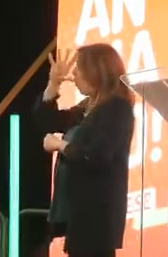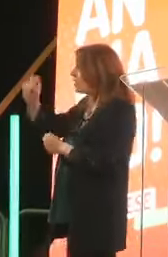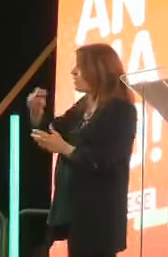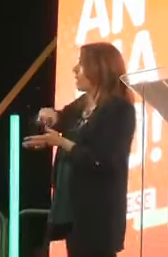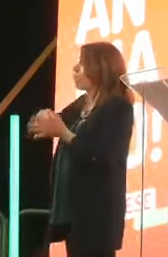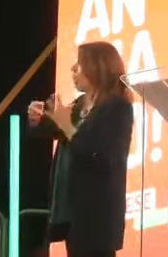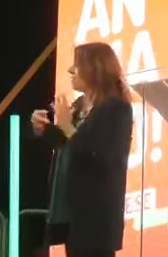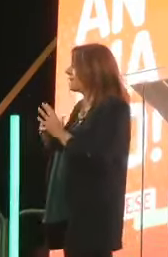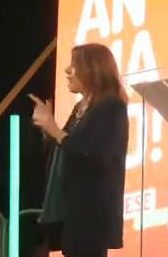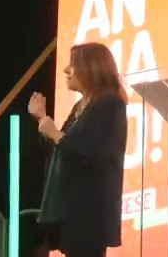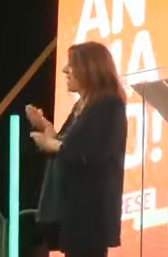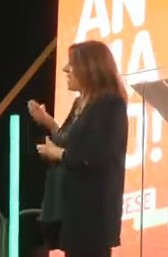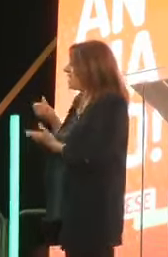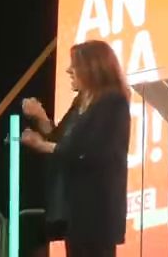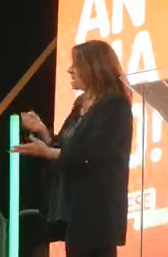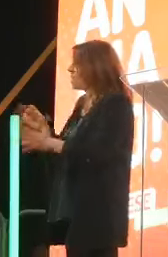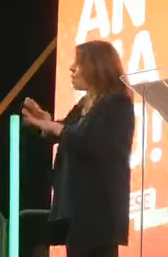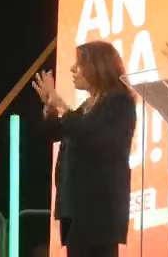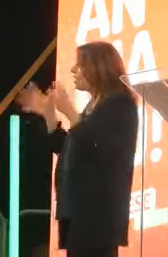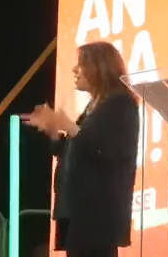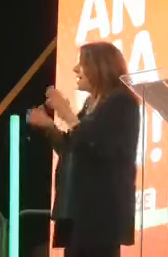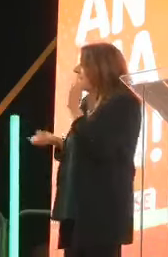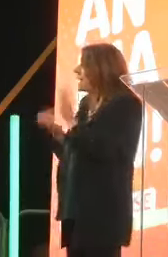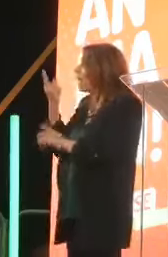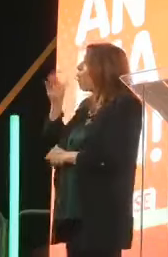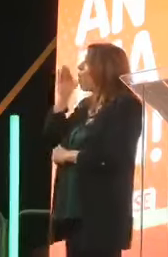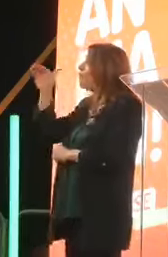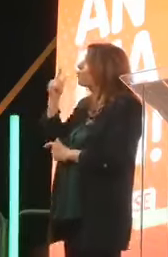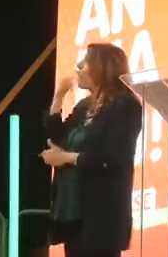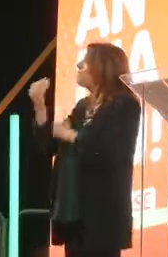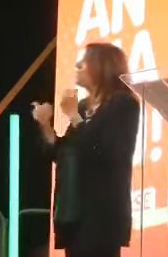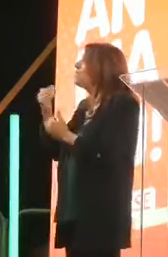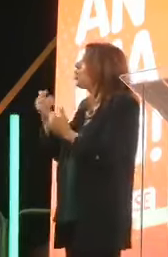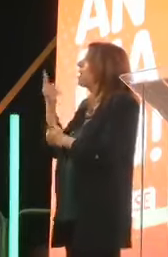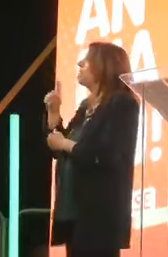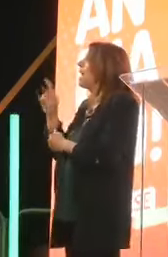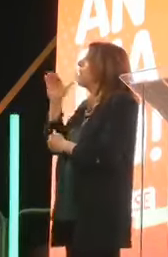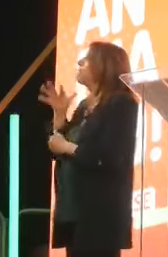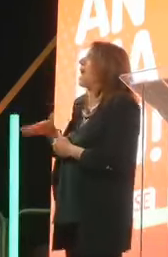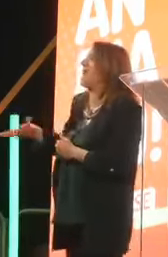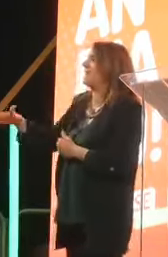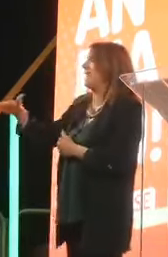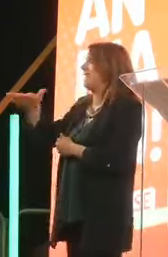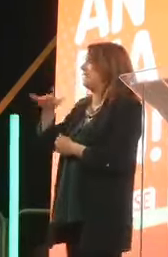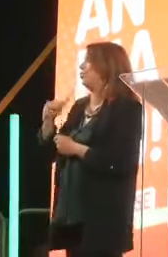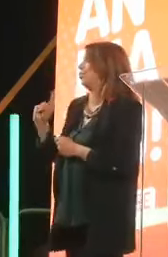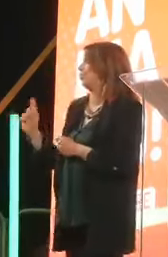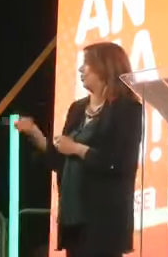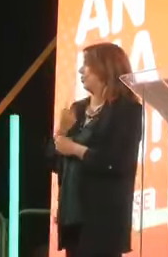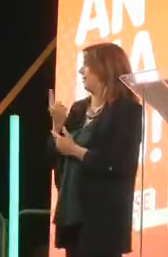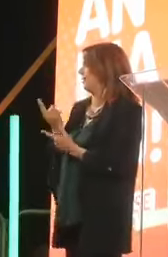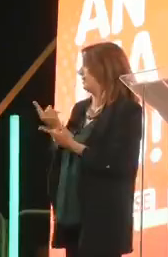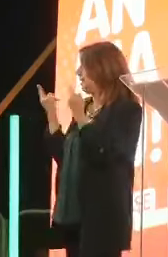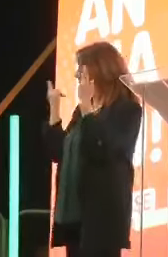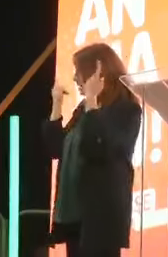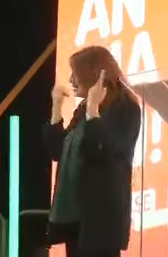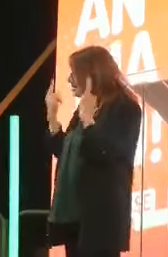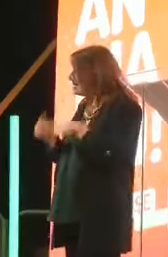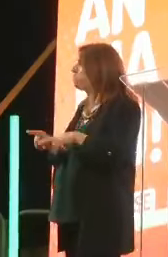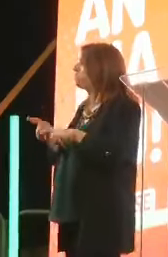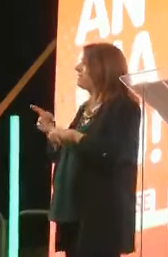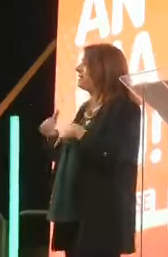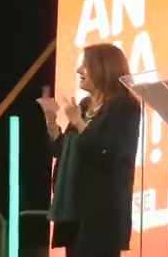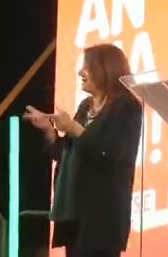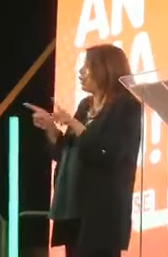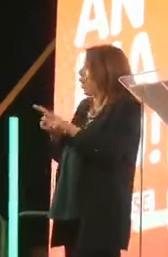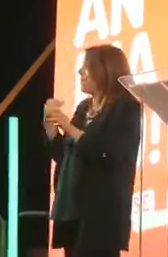insomma riuscire a creare un futuro migliore per i baresi e per le baresi. Questo è stato ciò che ha trainato il lavoro